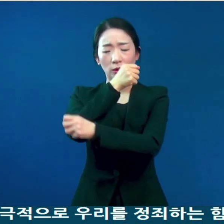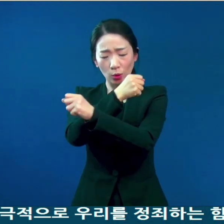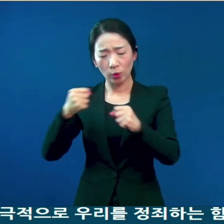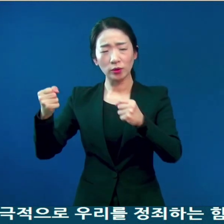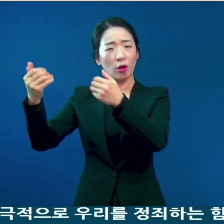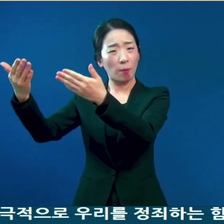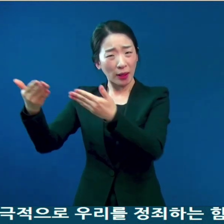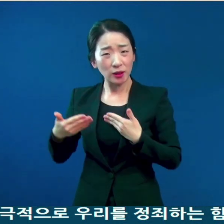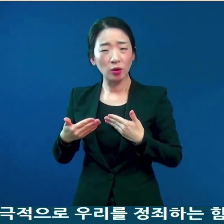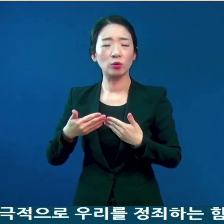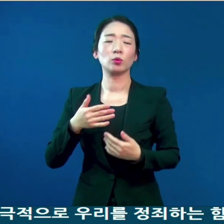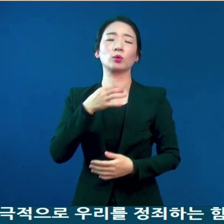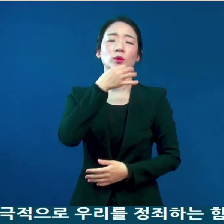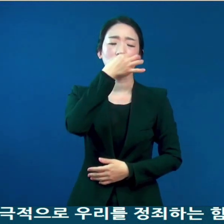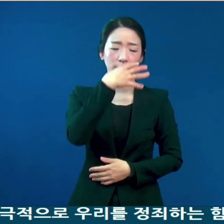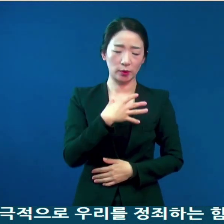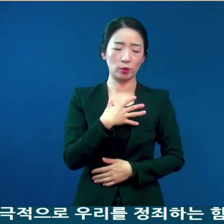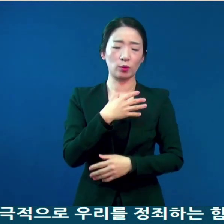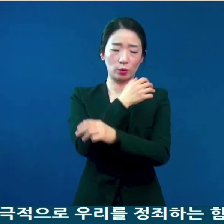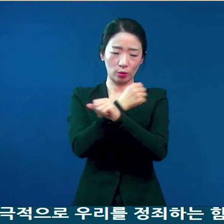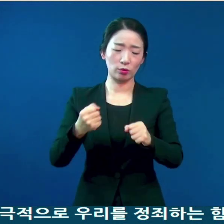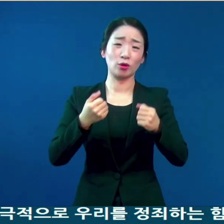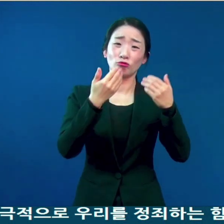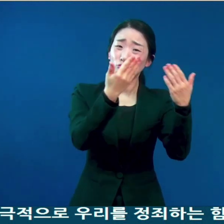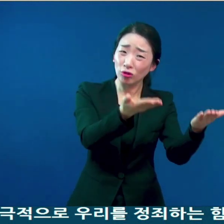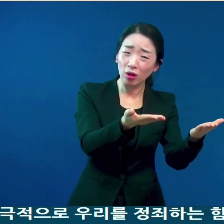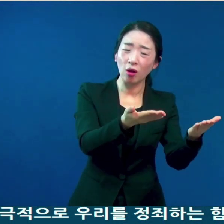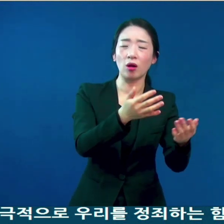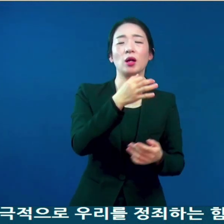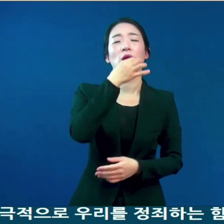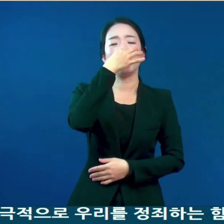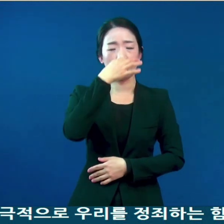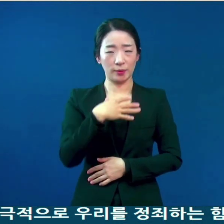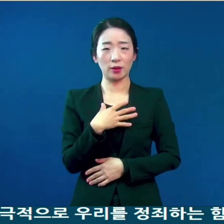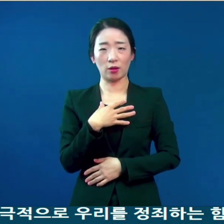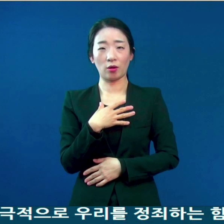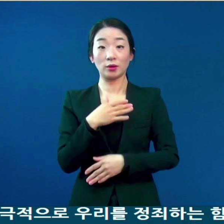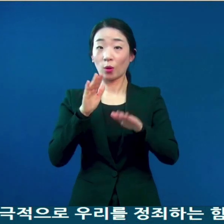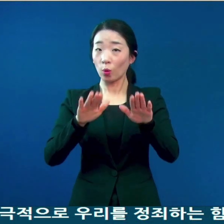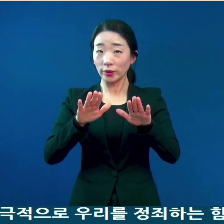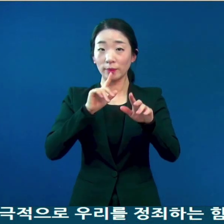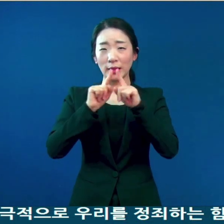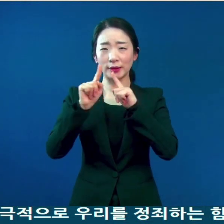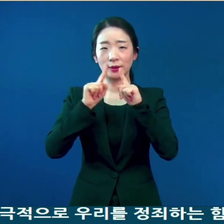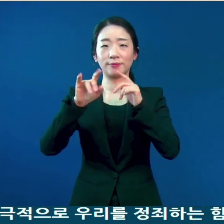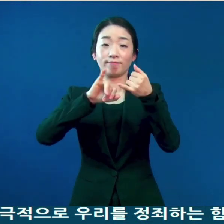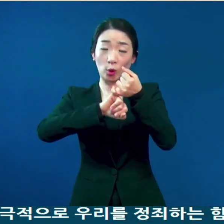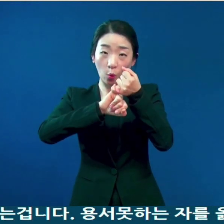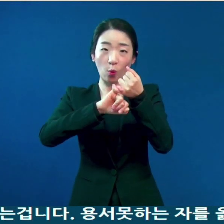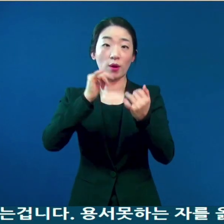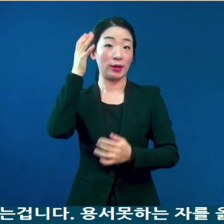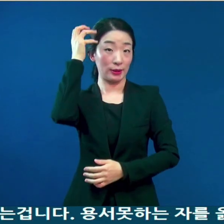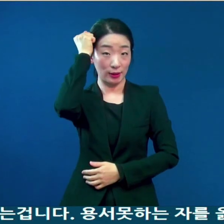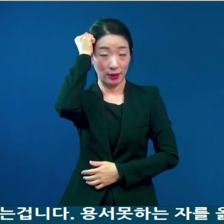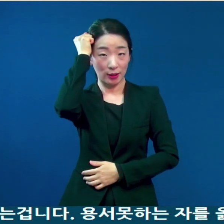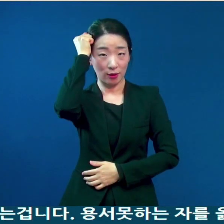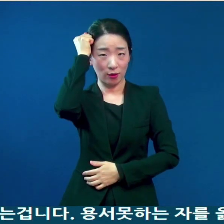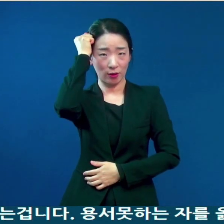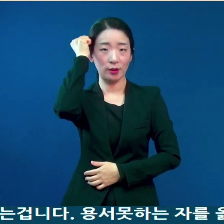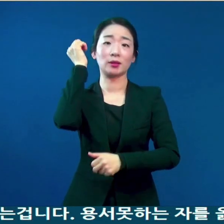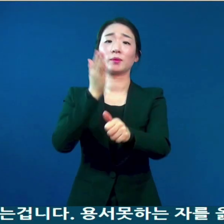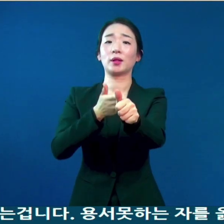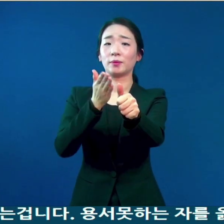않으십니까? 오늘 교훈을 반드시 우리 가운데 익히시기를 주 안에서 축복하며